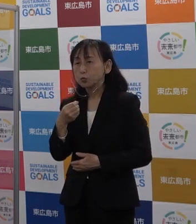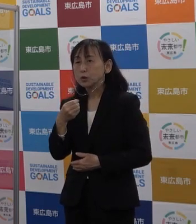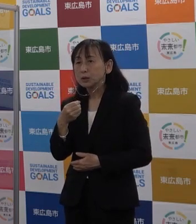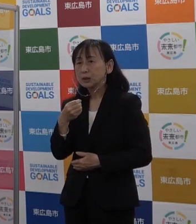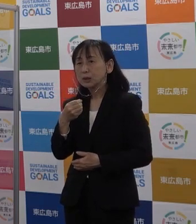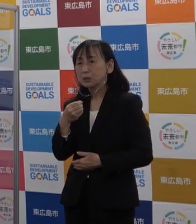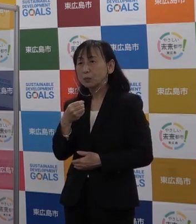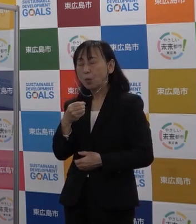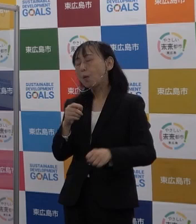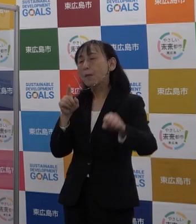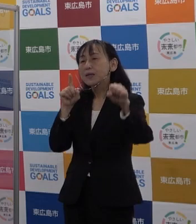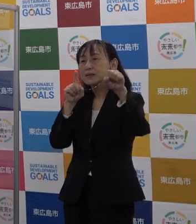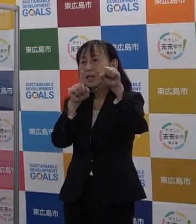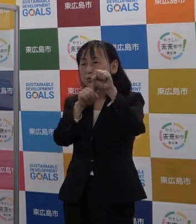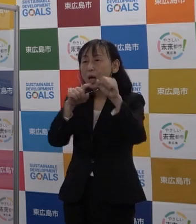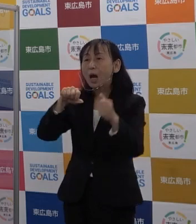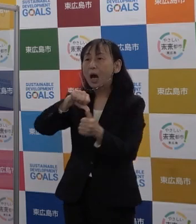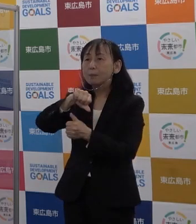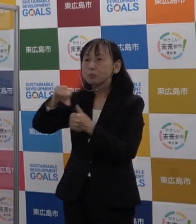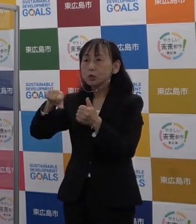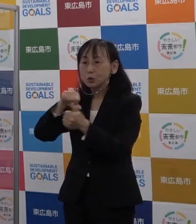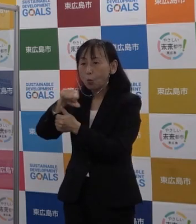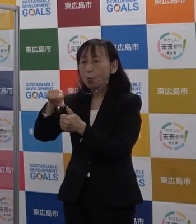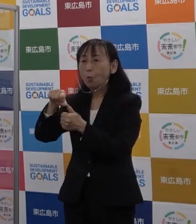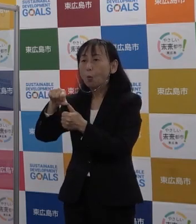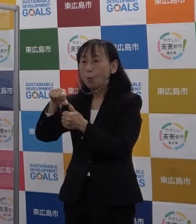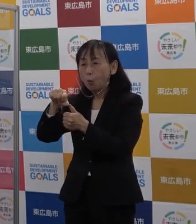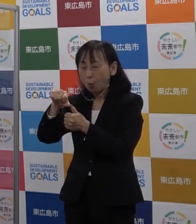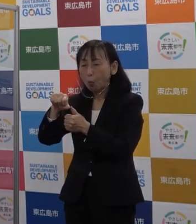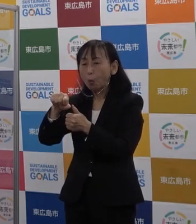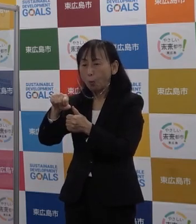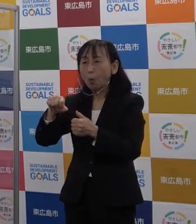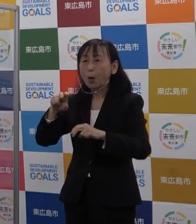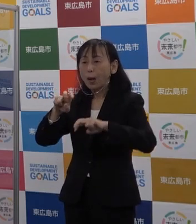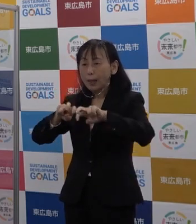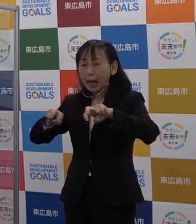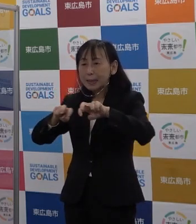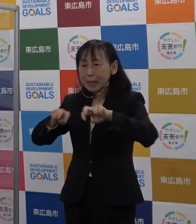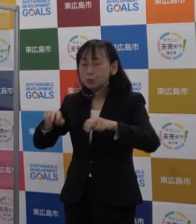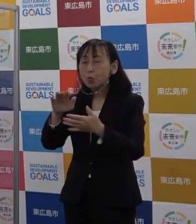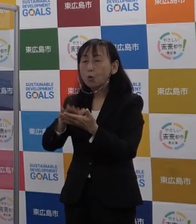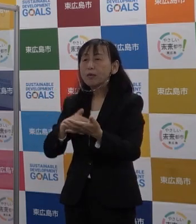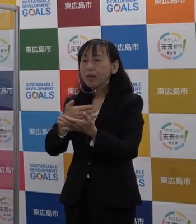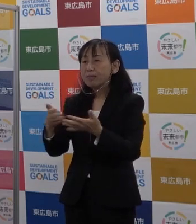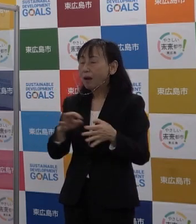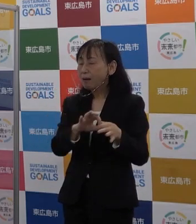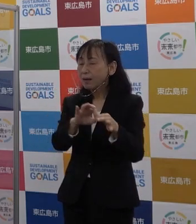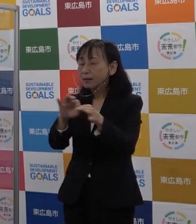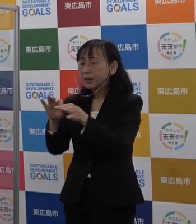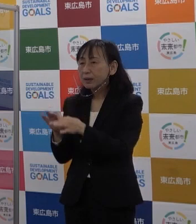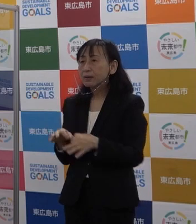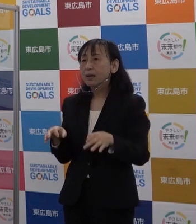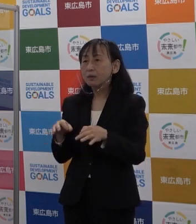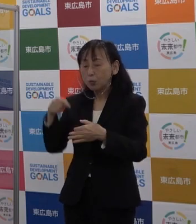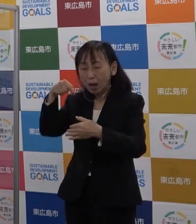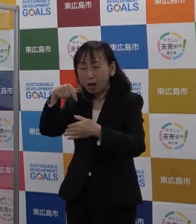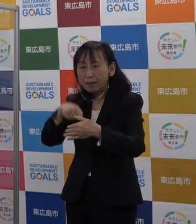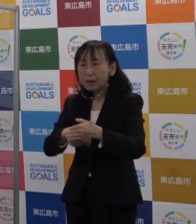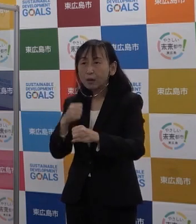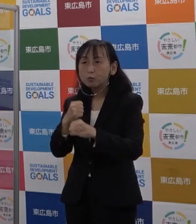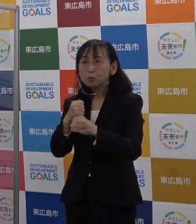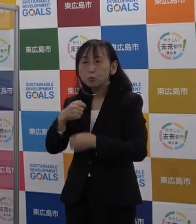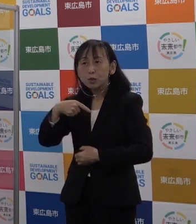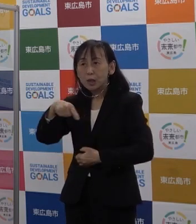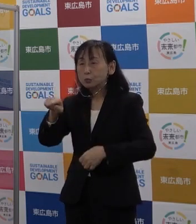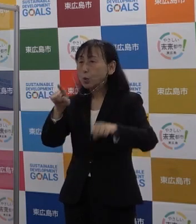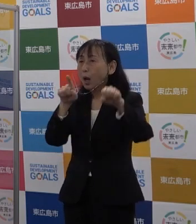なあのアプリケーションをデータ連携の中で作っていくというものが目標であります